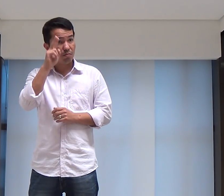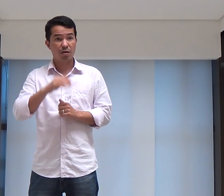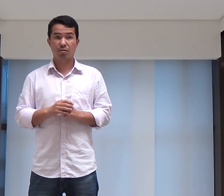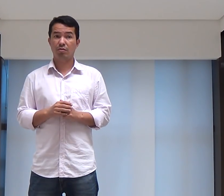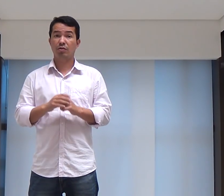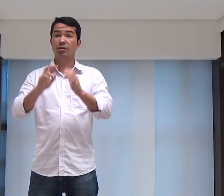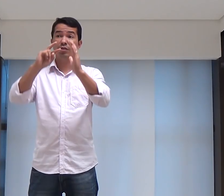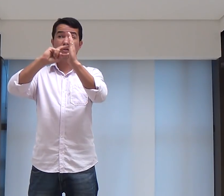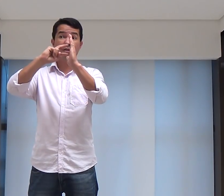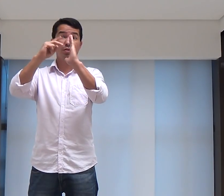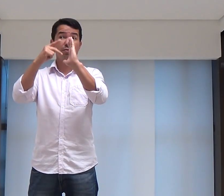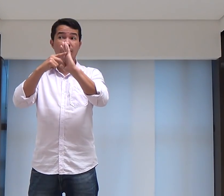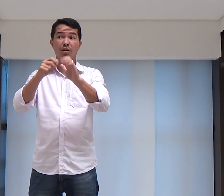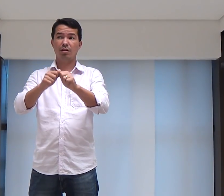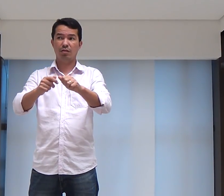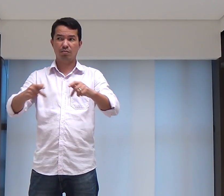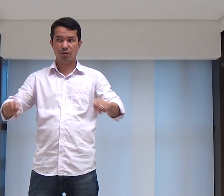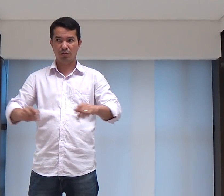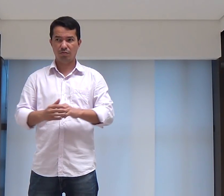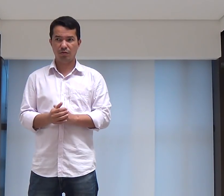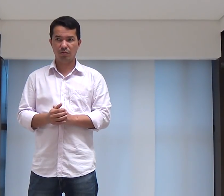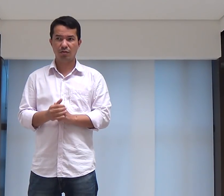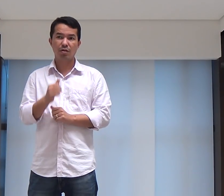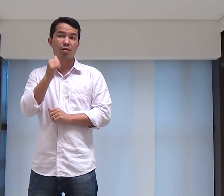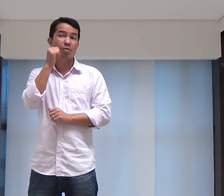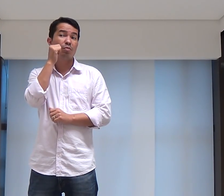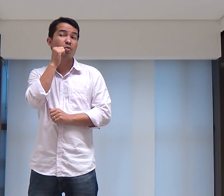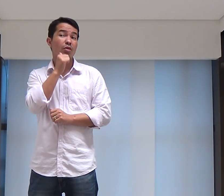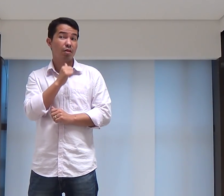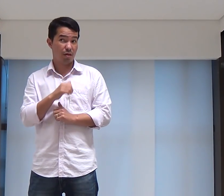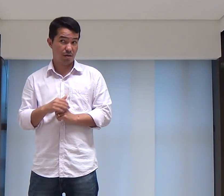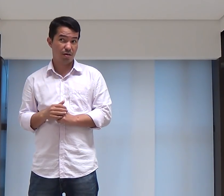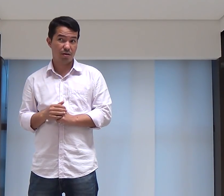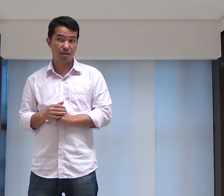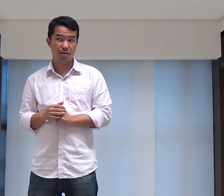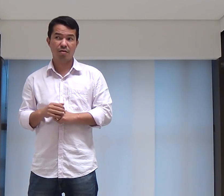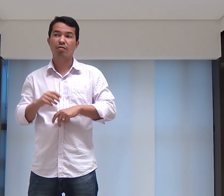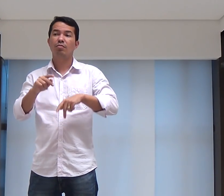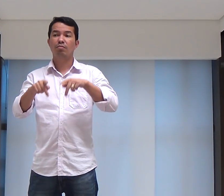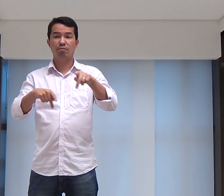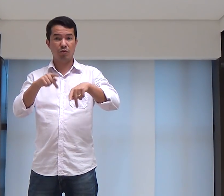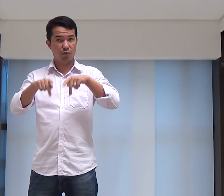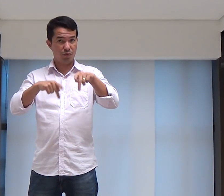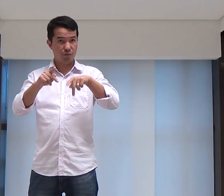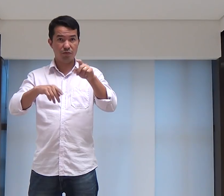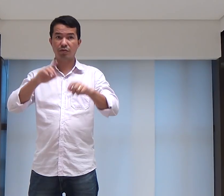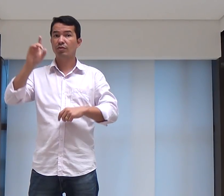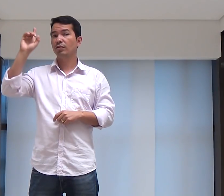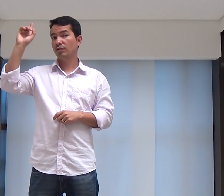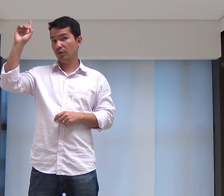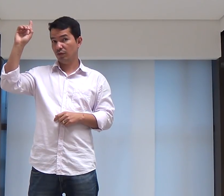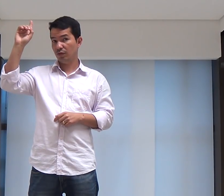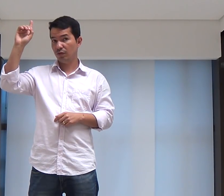Quero orar? E eu quero que você se lembre dos significados que nós aprendemos. Da mulher, que simboliza o povo de Deus.